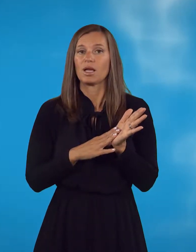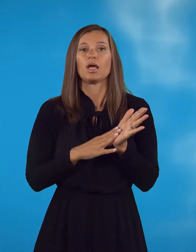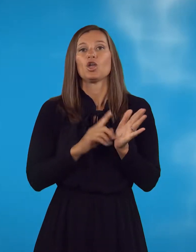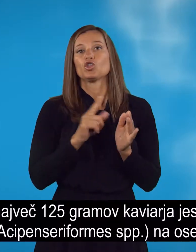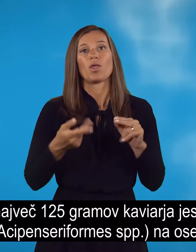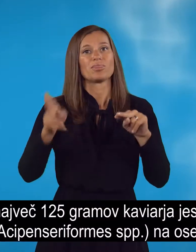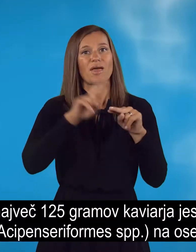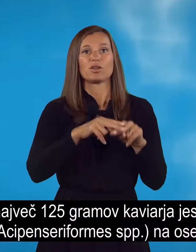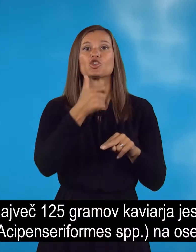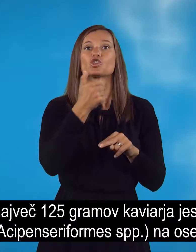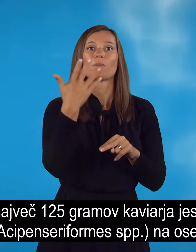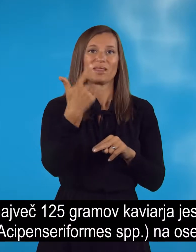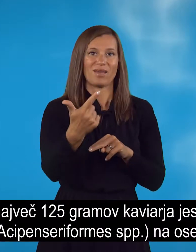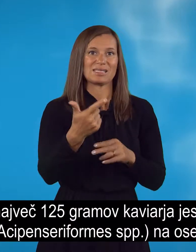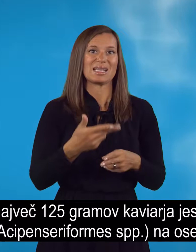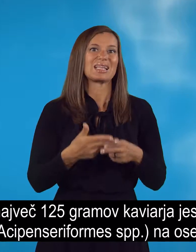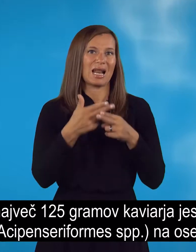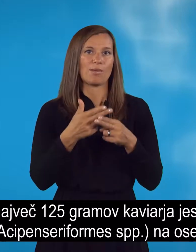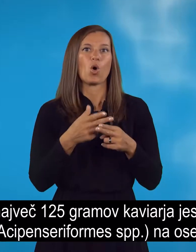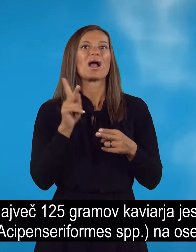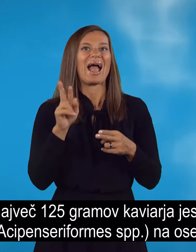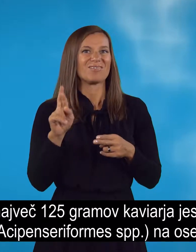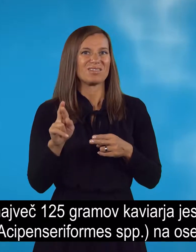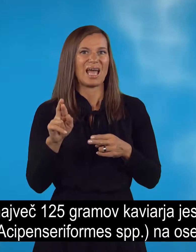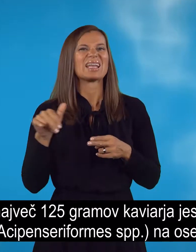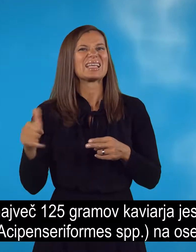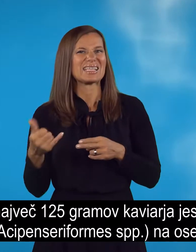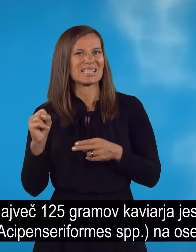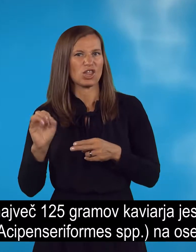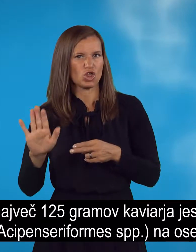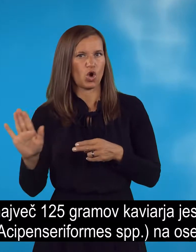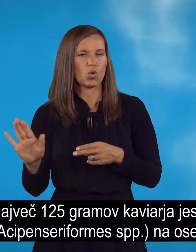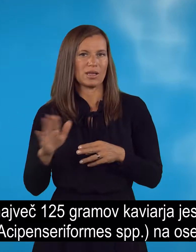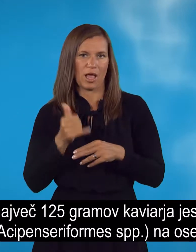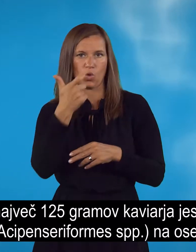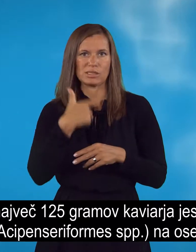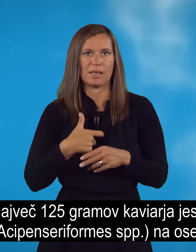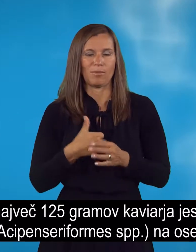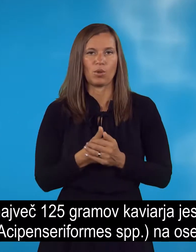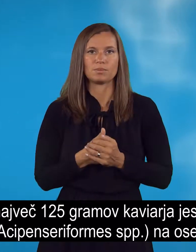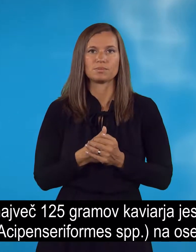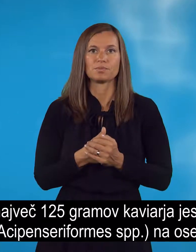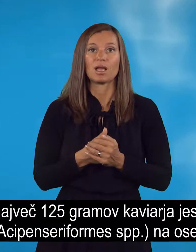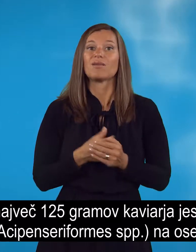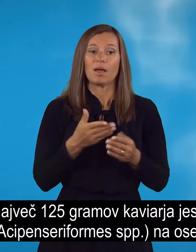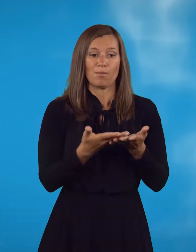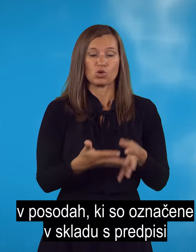Do največ 125 gramov kaviarja jesetrovk na osebo v posodah, ki